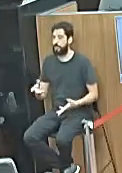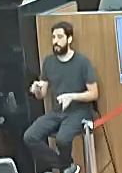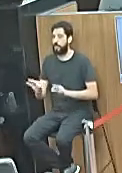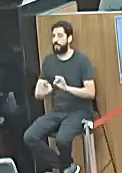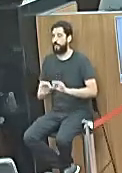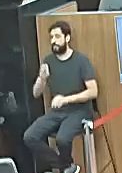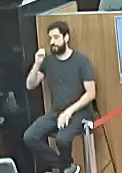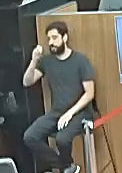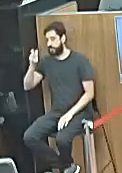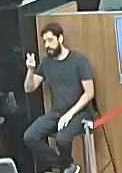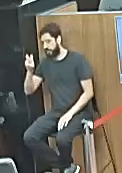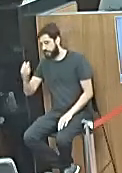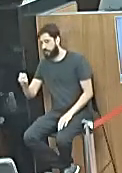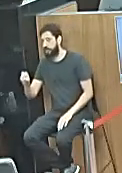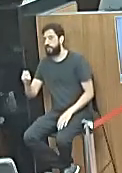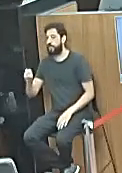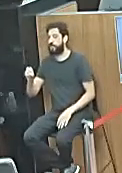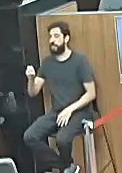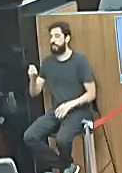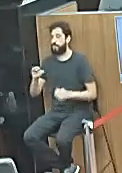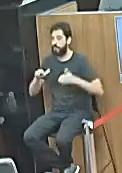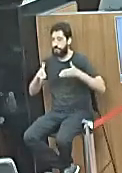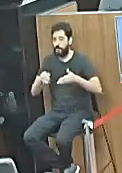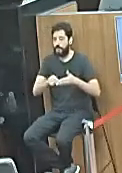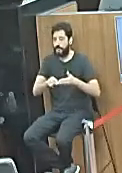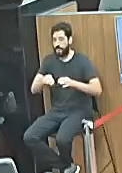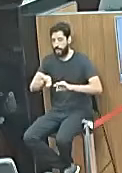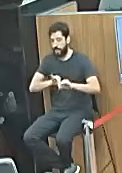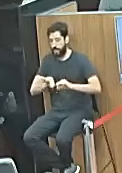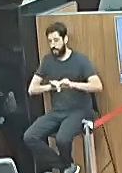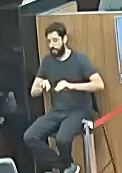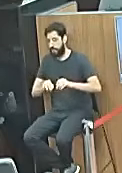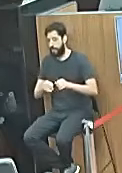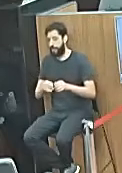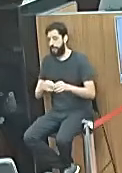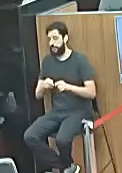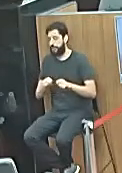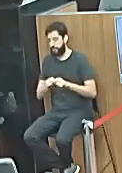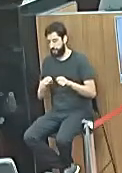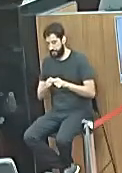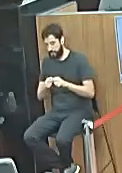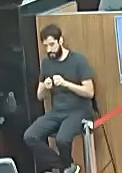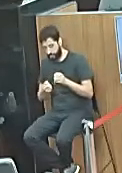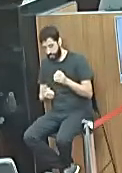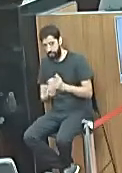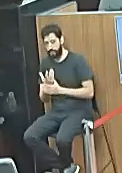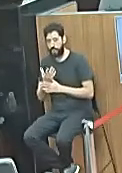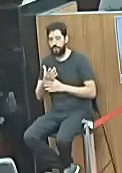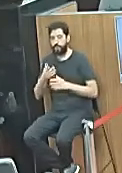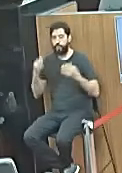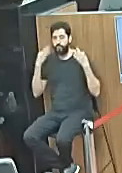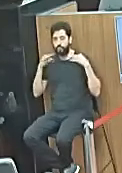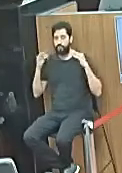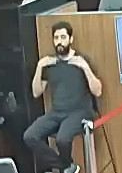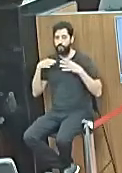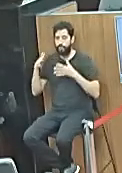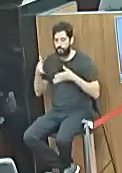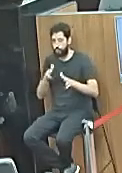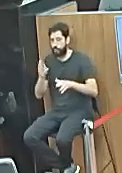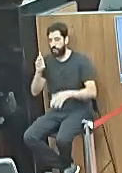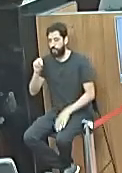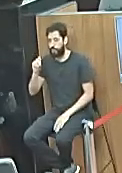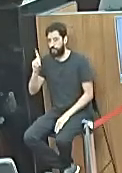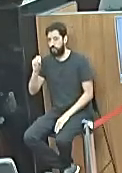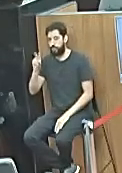programa 0 50 de 50 destinada à elaboração de projetos executivos de sinalização turística rodoviária e confecção